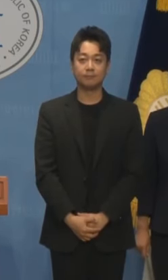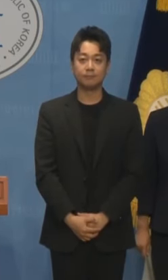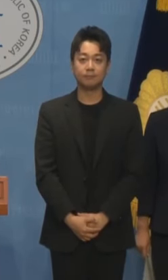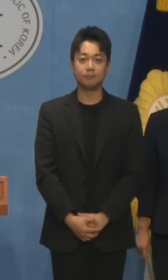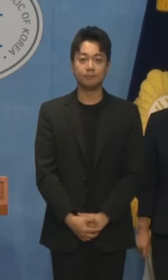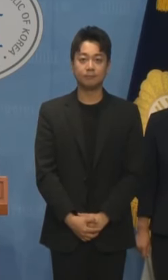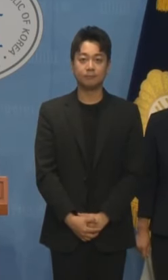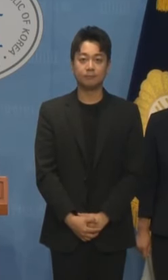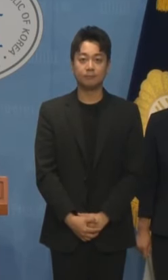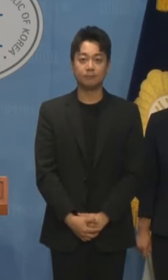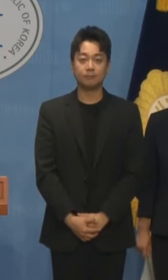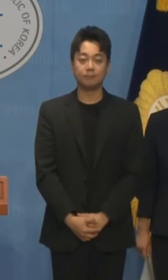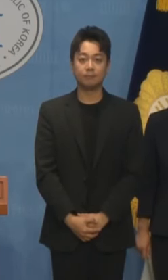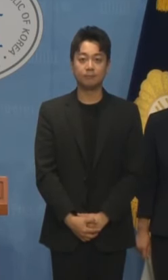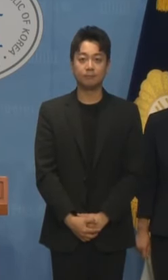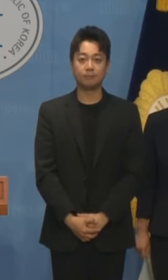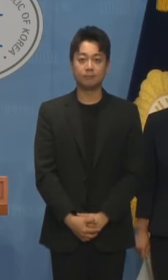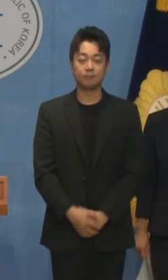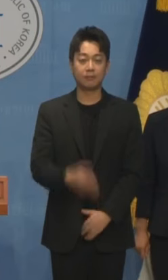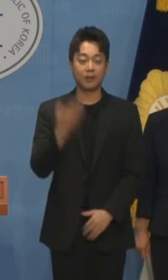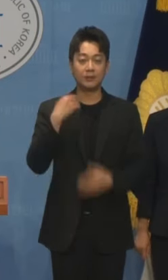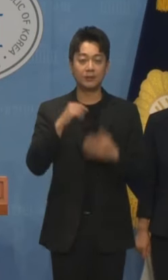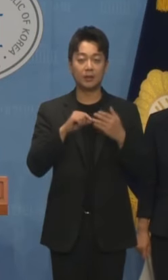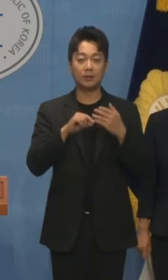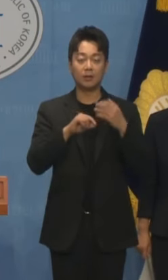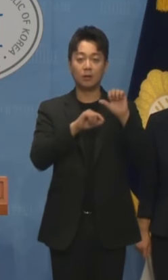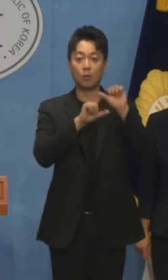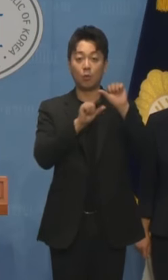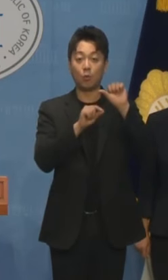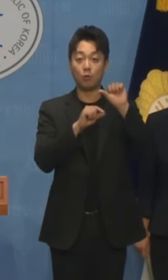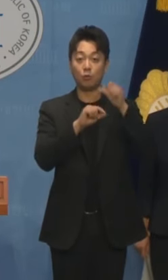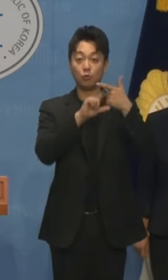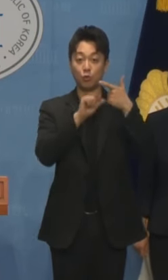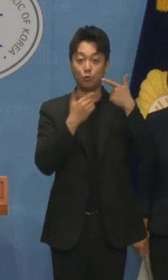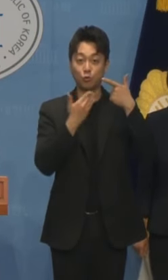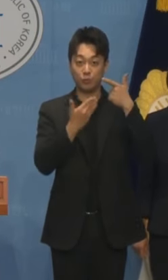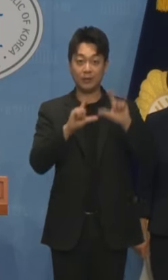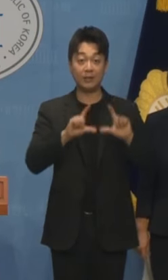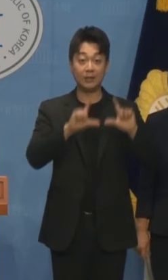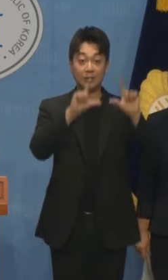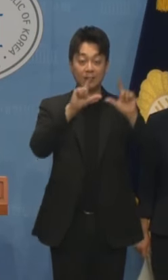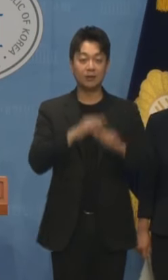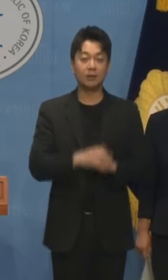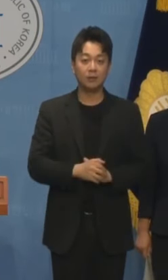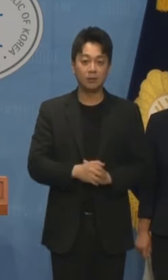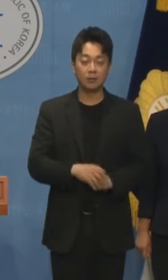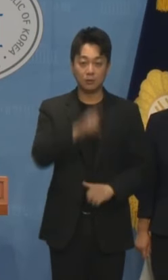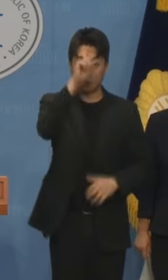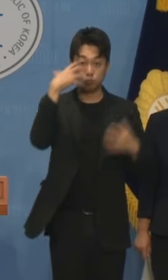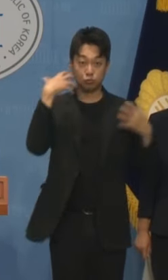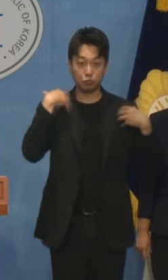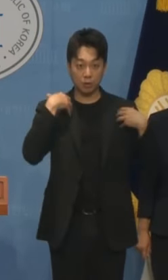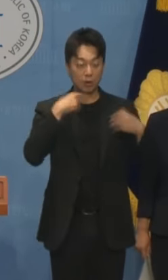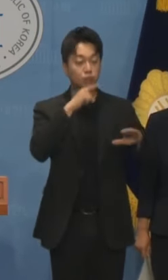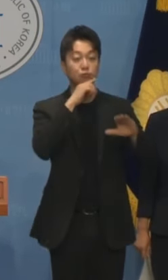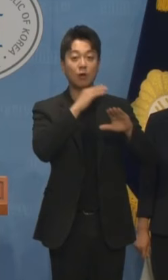하겠습니다 9일 북한의 대남 오물 풍선에 맞서 정부가 대북 학성지 방송을